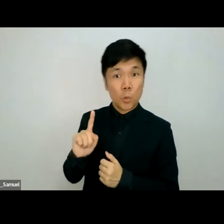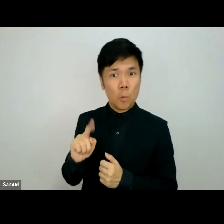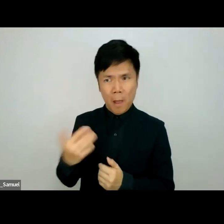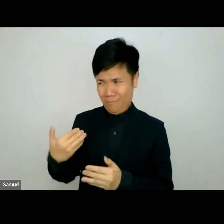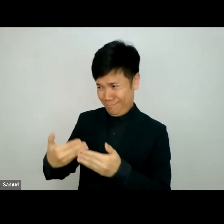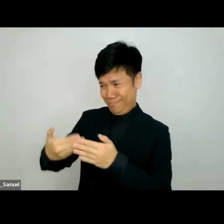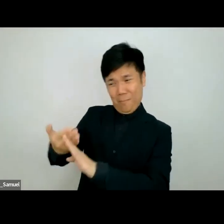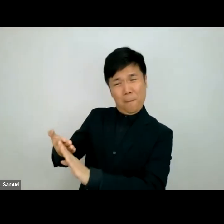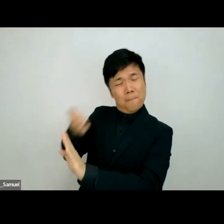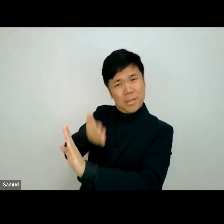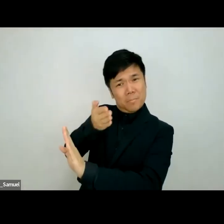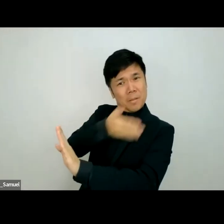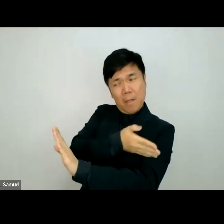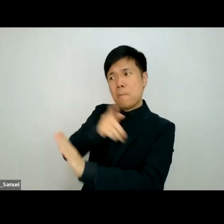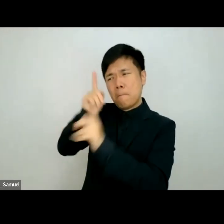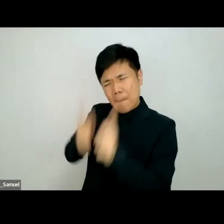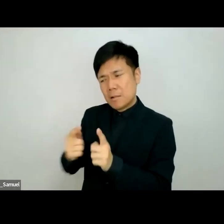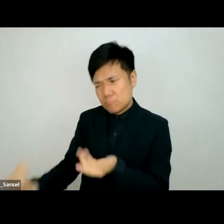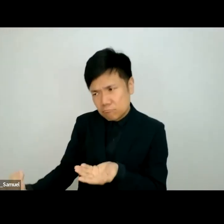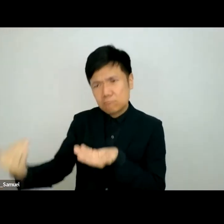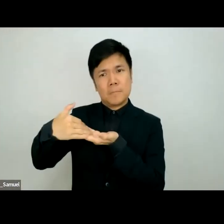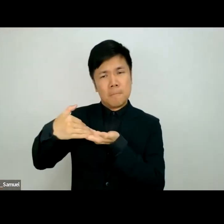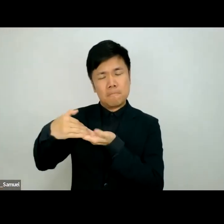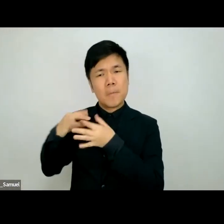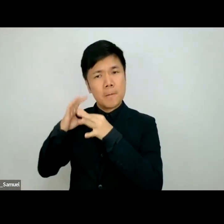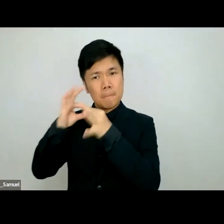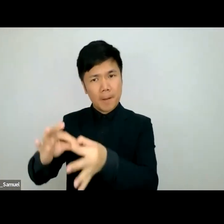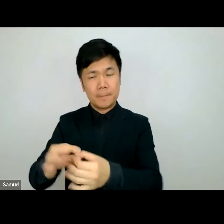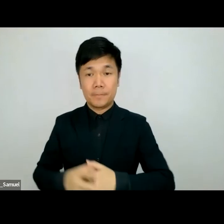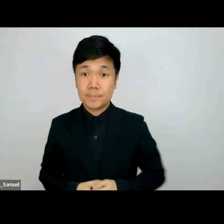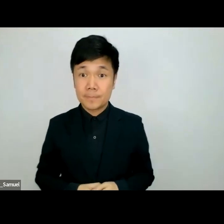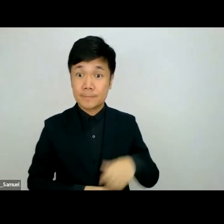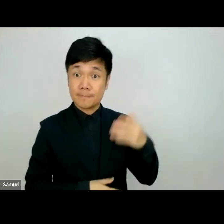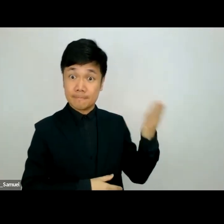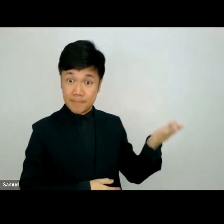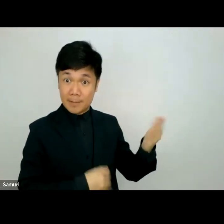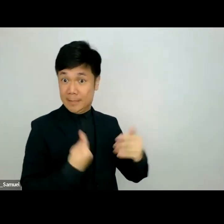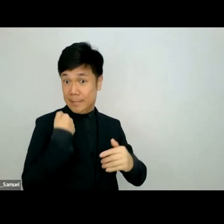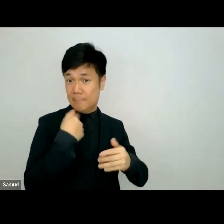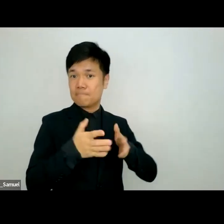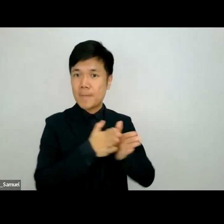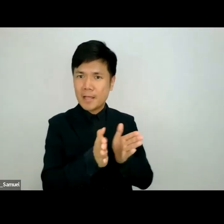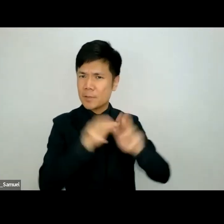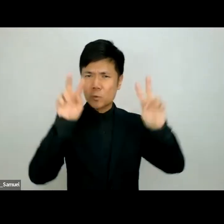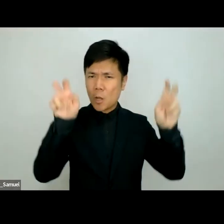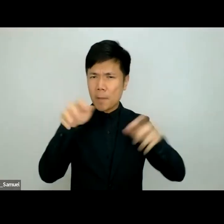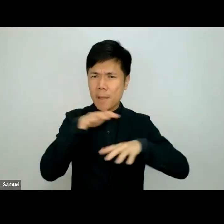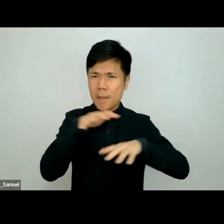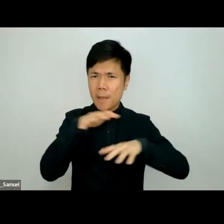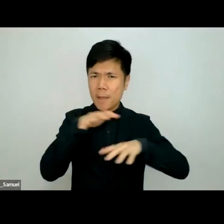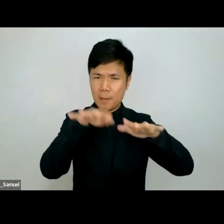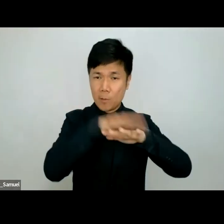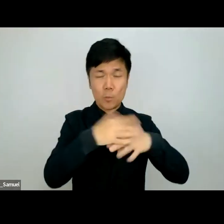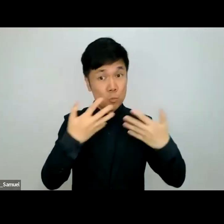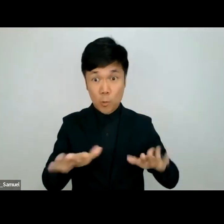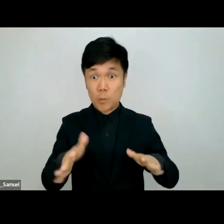catastrophe, mais aussi la préparation, la phase de préparation. C'est exactement la même chose pour l'action climatique. Mes collègues ont parlé